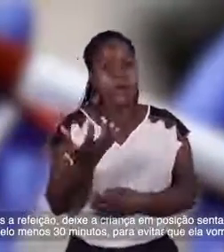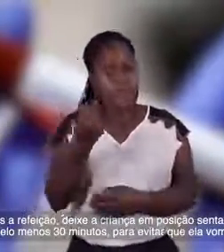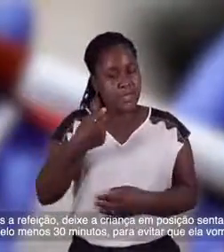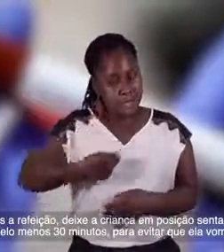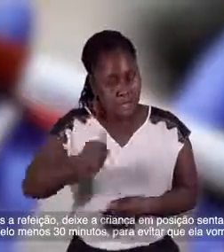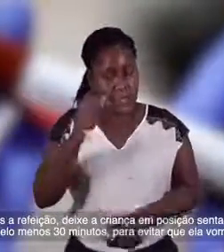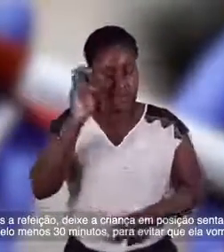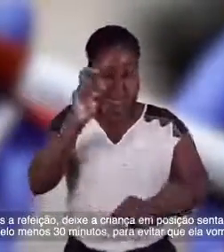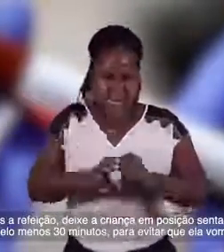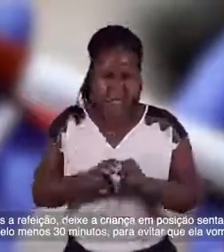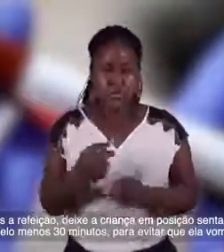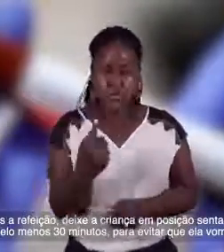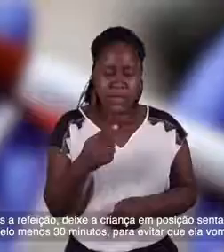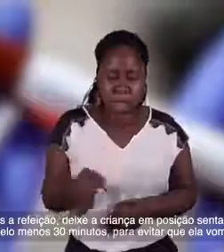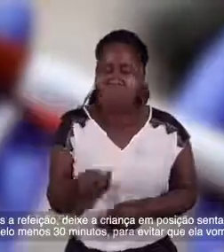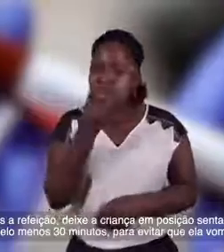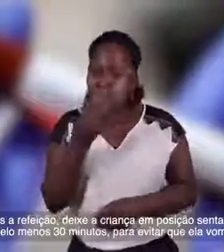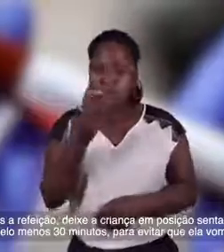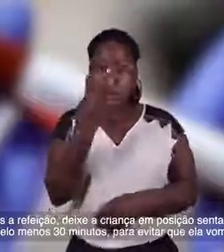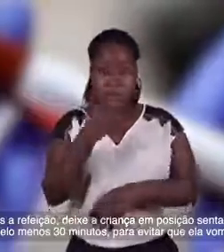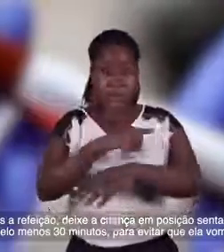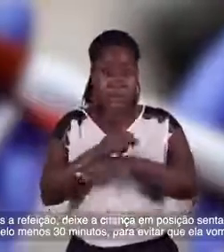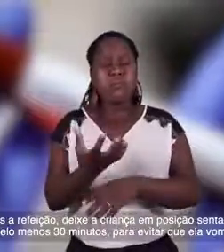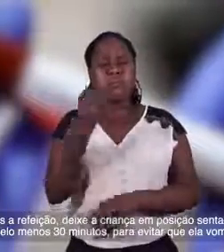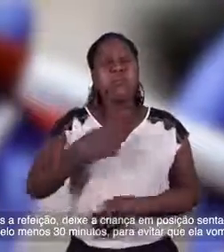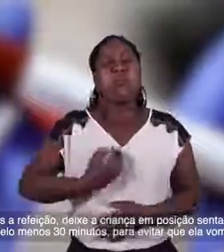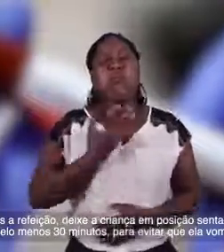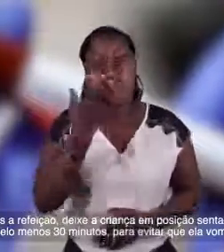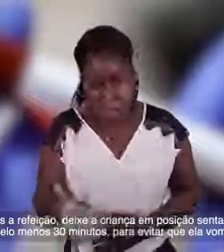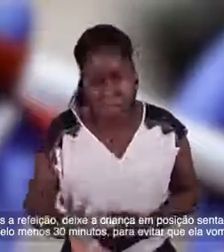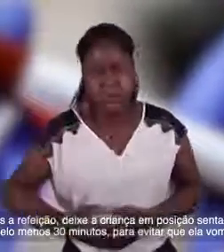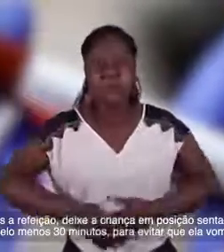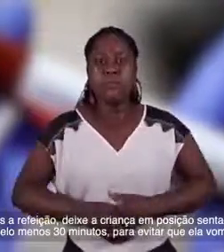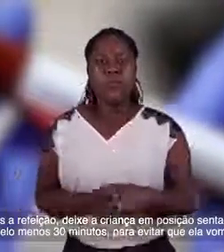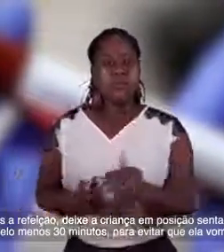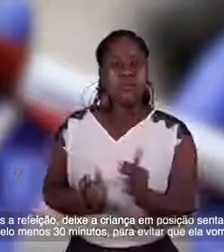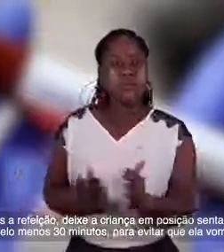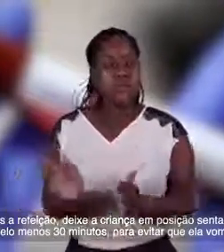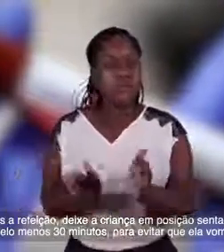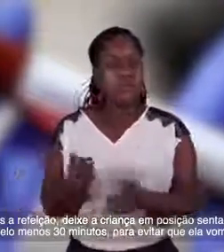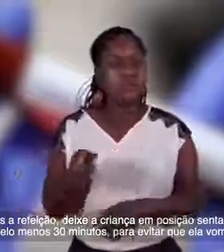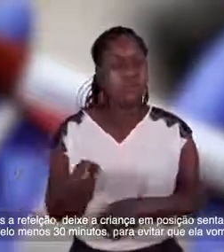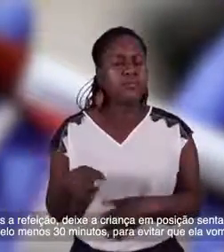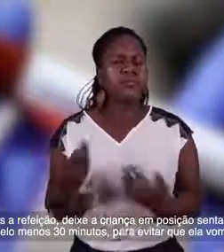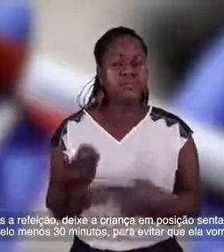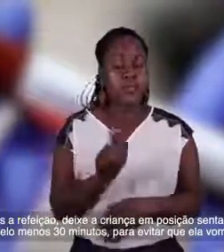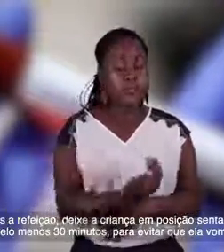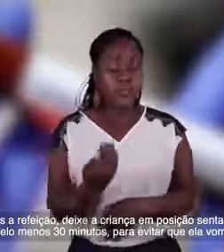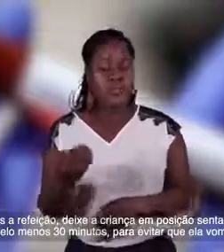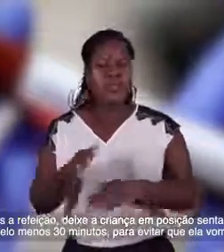a criança em posição sentada por pelo menos 30 minutos, para evitar que ela